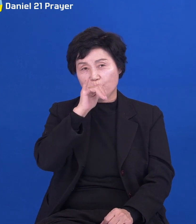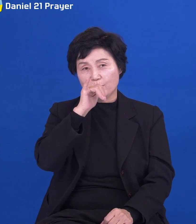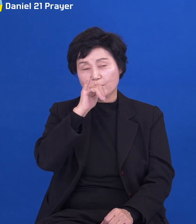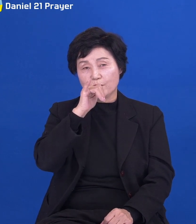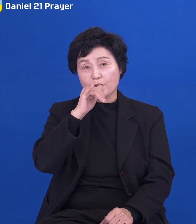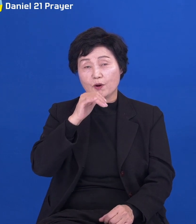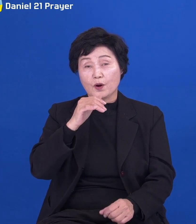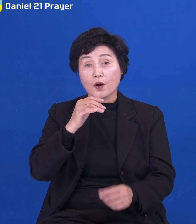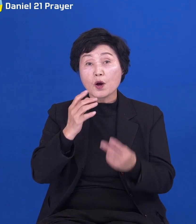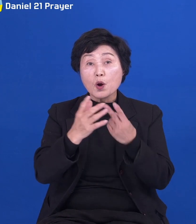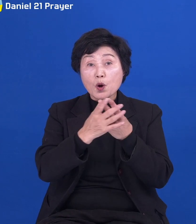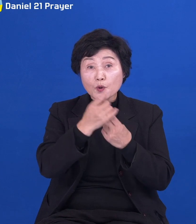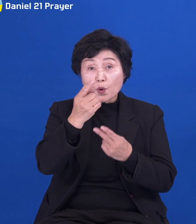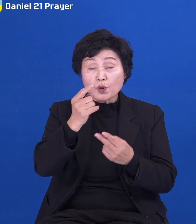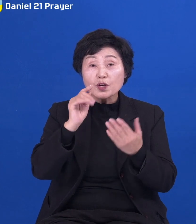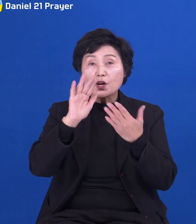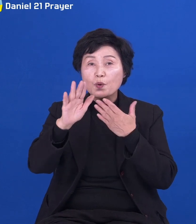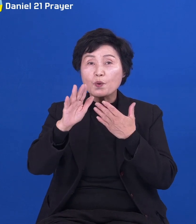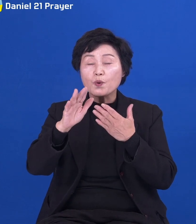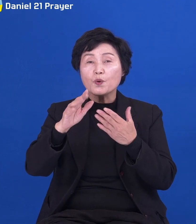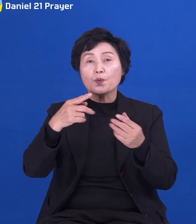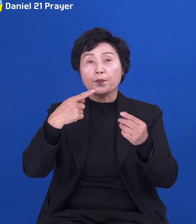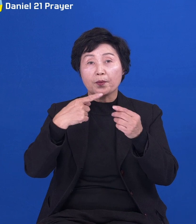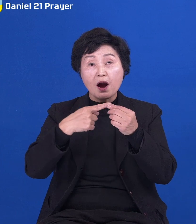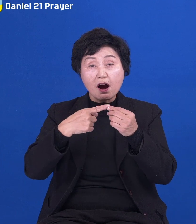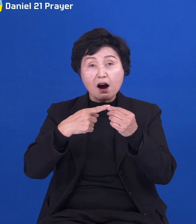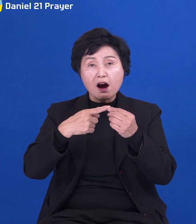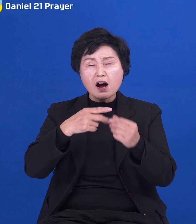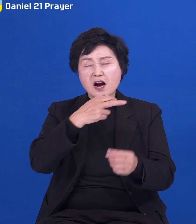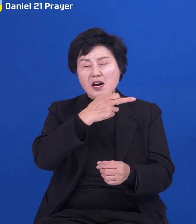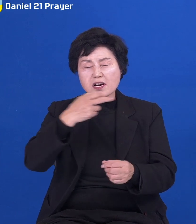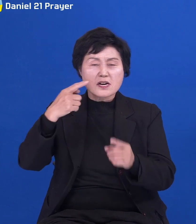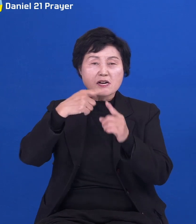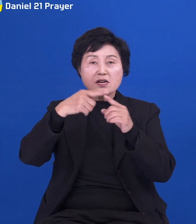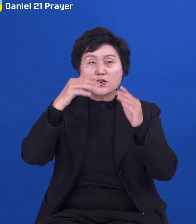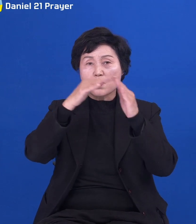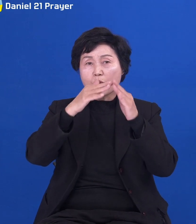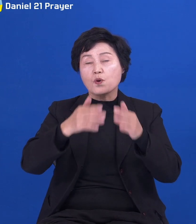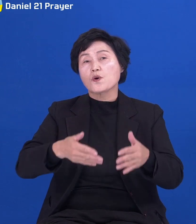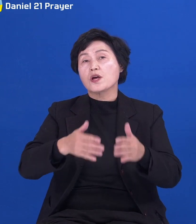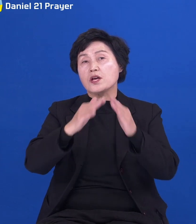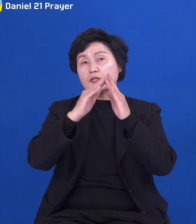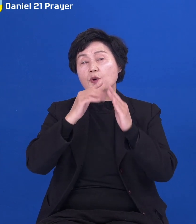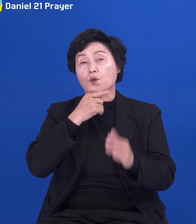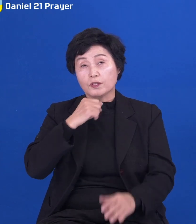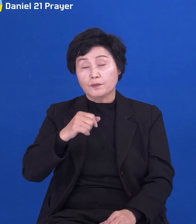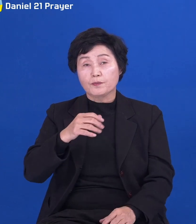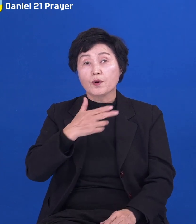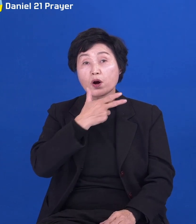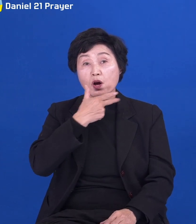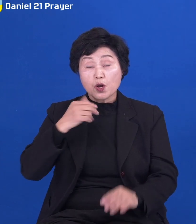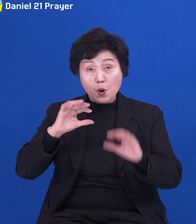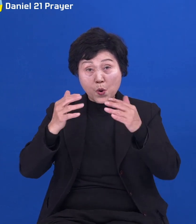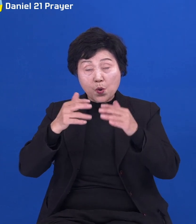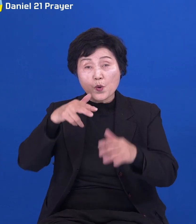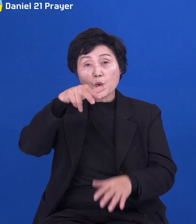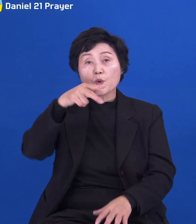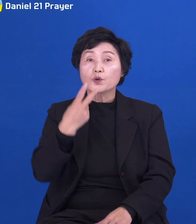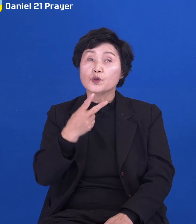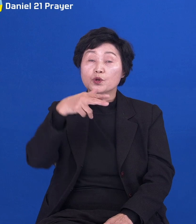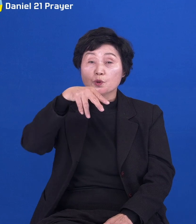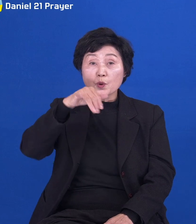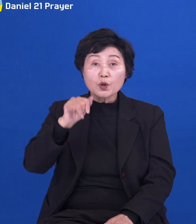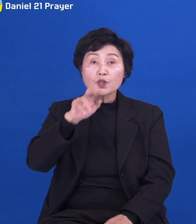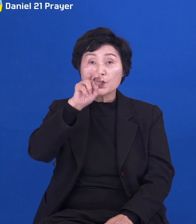되면 제일 큰 고아원과 교회를 짓고 싶어요. 영국의 조지 물러처럼 어마어마한 이상의